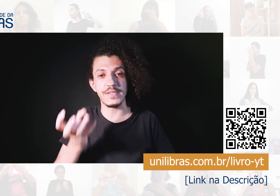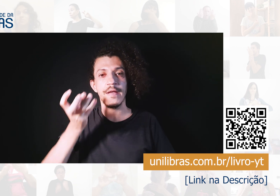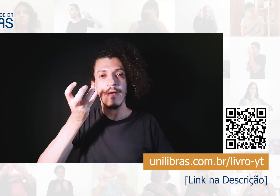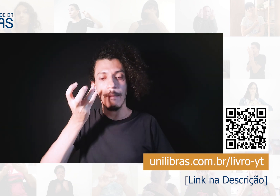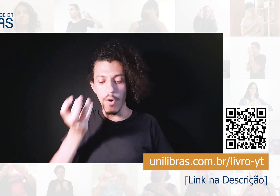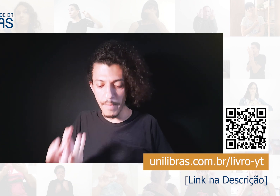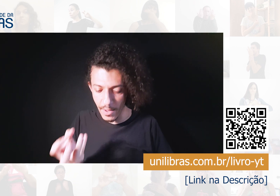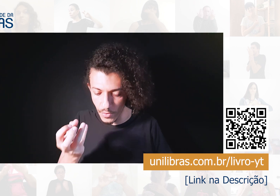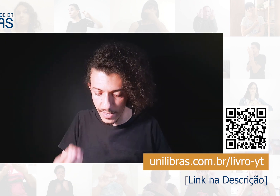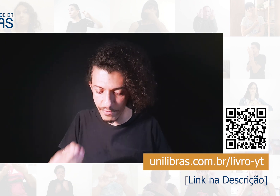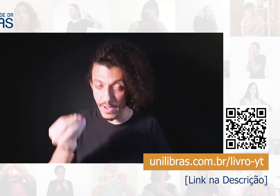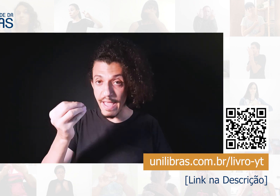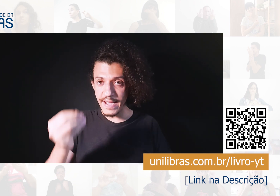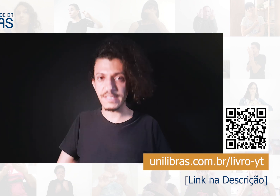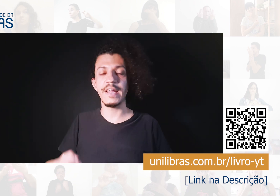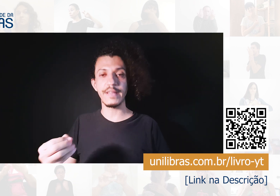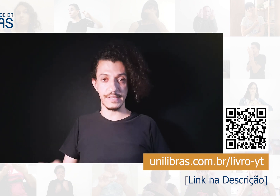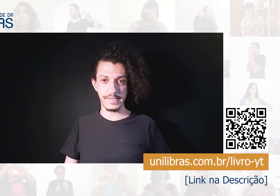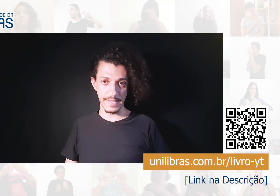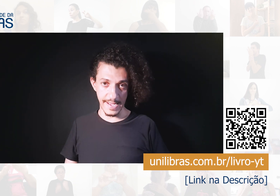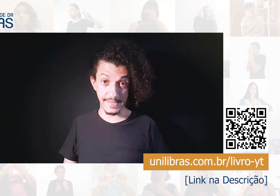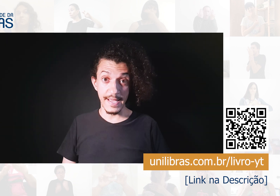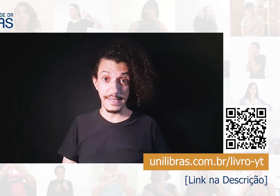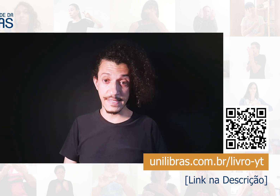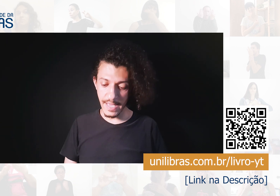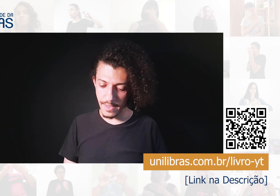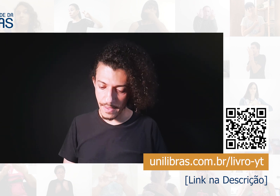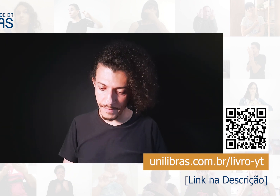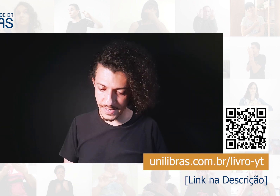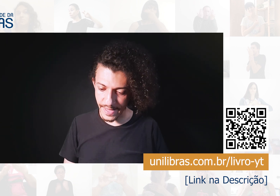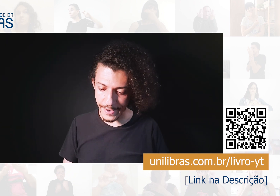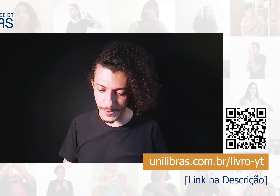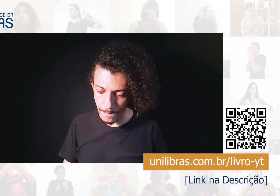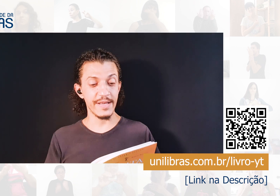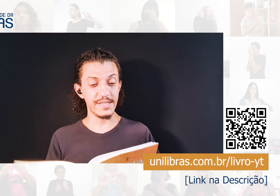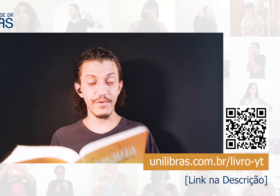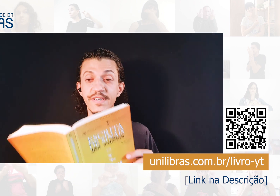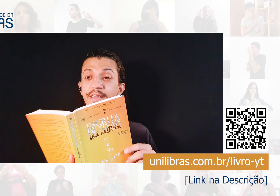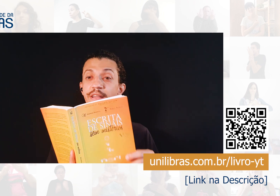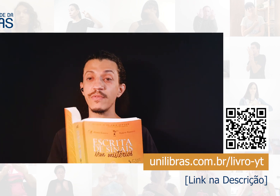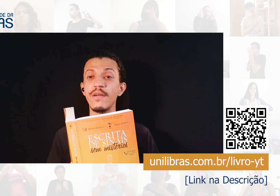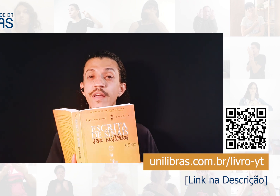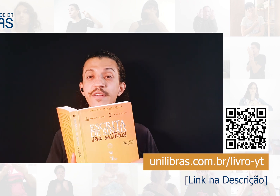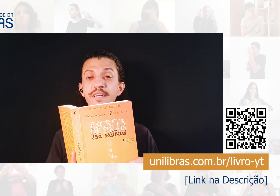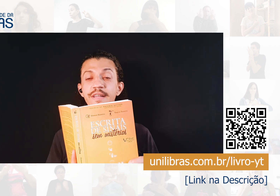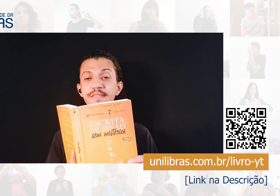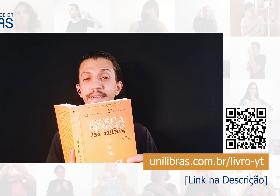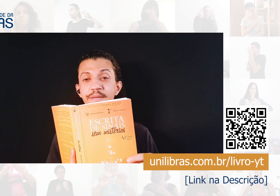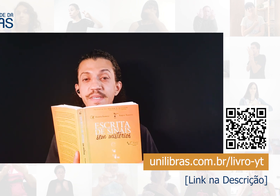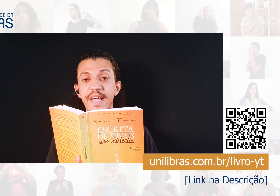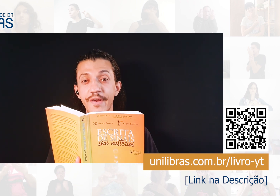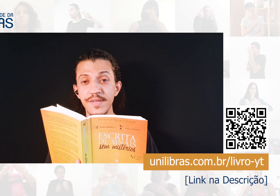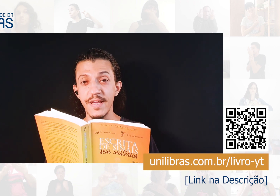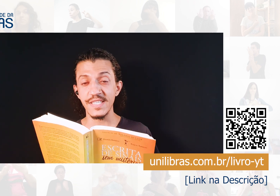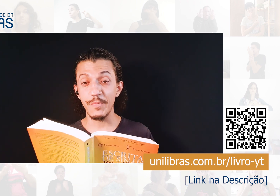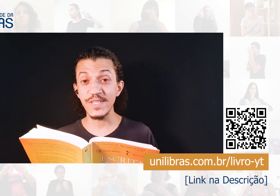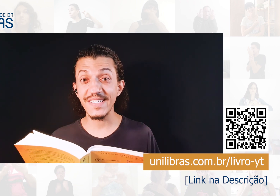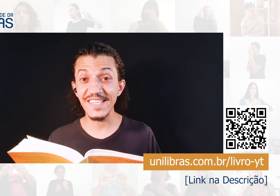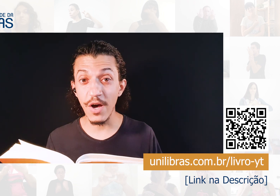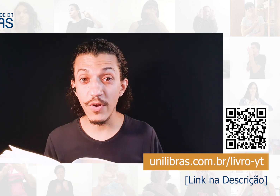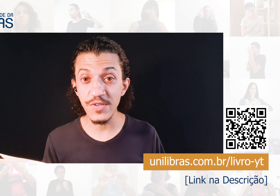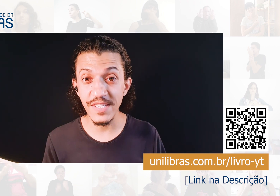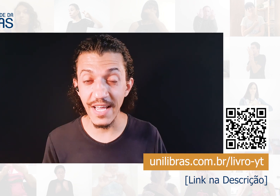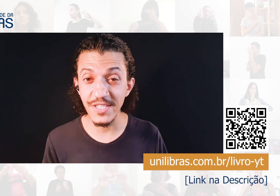na Libras por meio do livro Escrita de Sinais Sem Mistérios. Se você ainda não tem o livro Escrita de Sinais Sem Mistérios, você